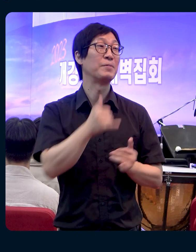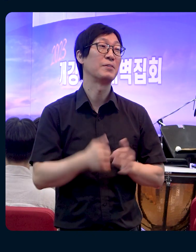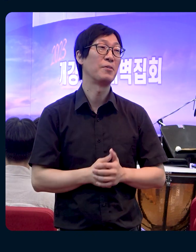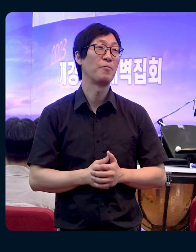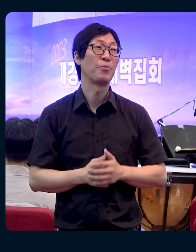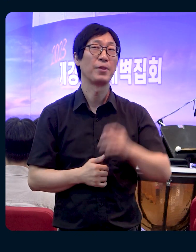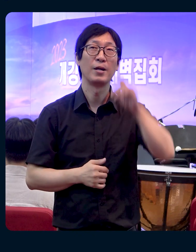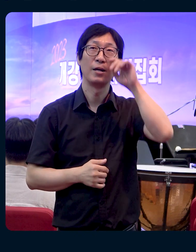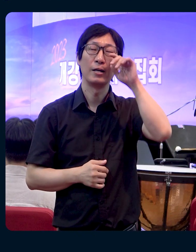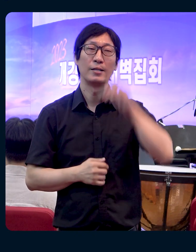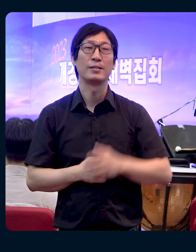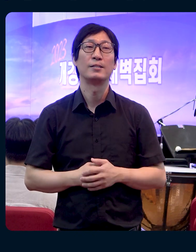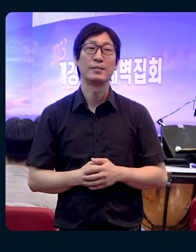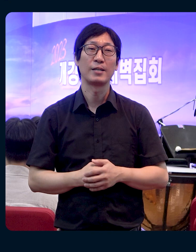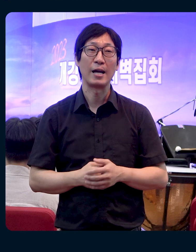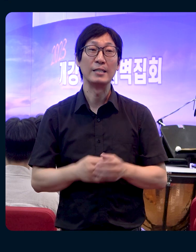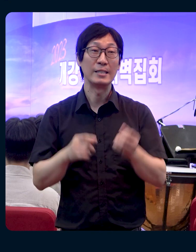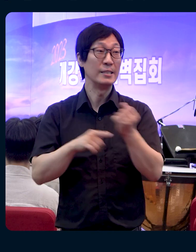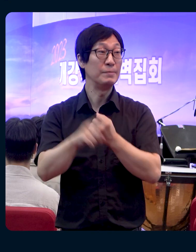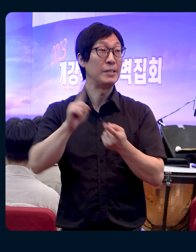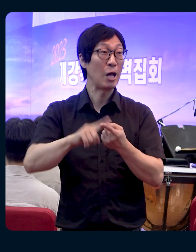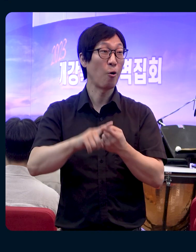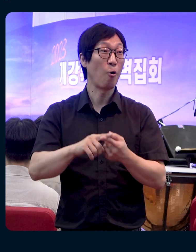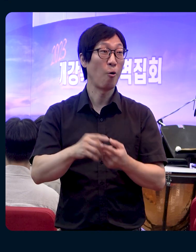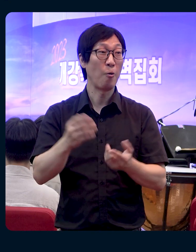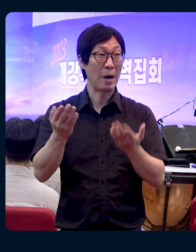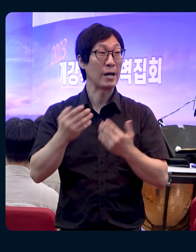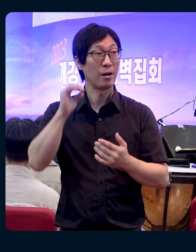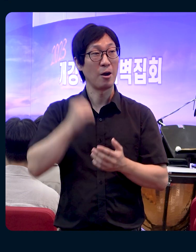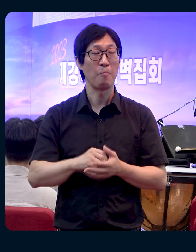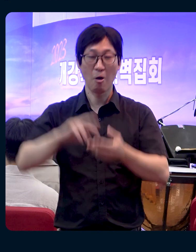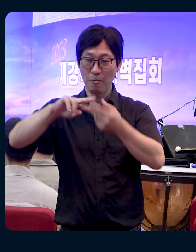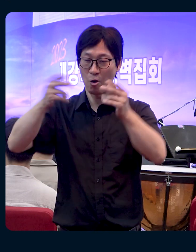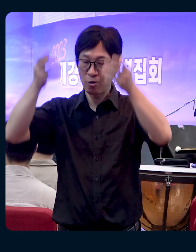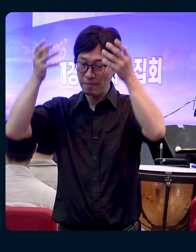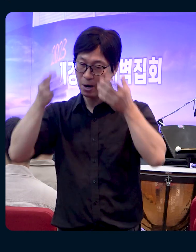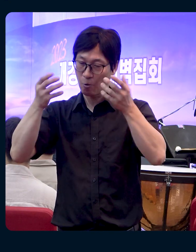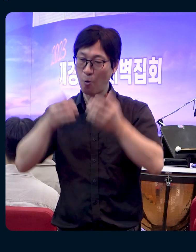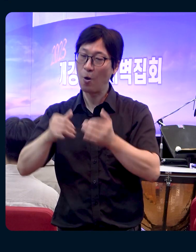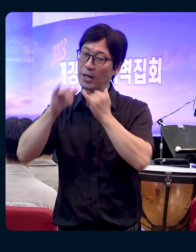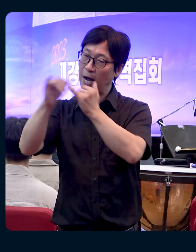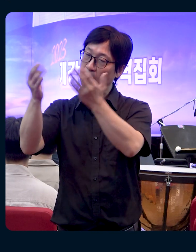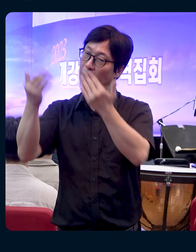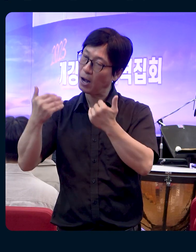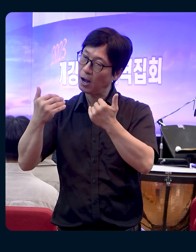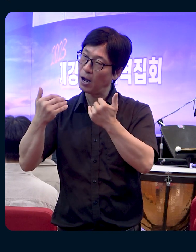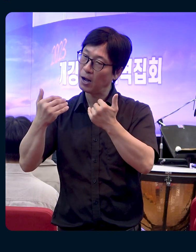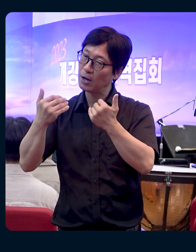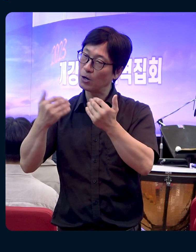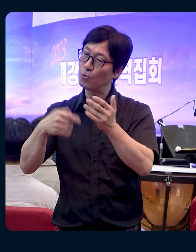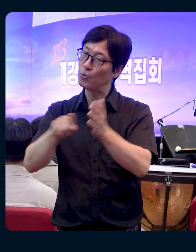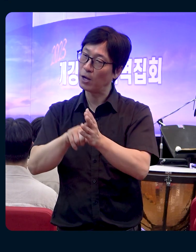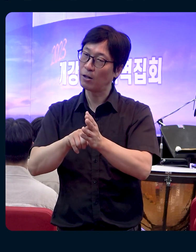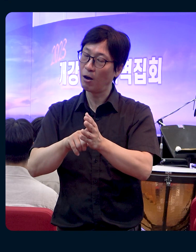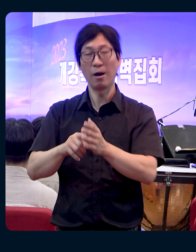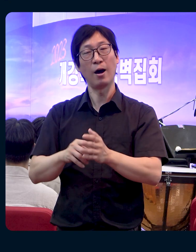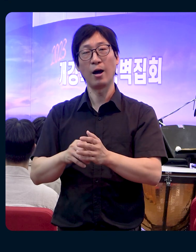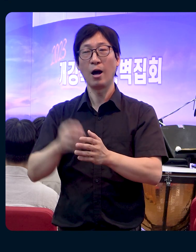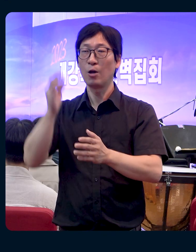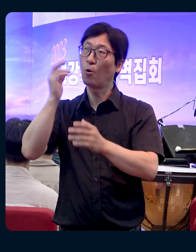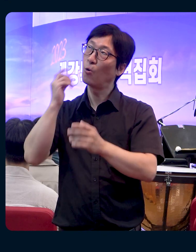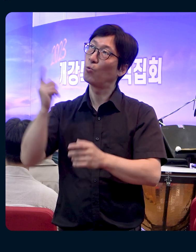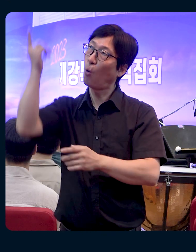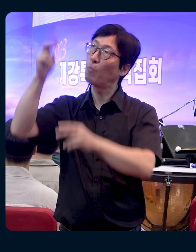사실 그건 문자적으로 받아들이기 좀 어려운 이야기예요. 무슨 멸류관을 받는다든가 상급을 얻는다든가 그걸 어떤 높은 자리를